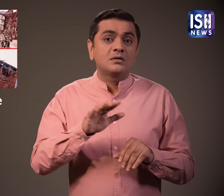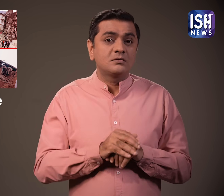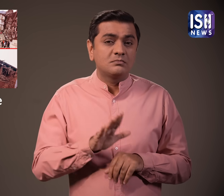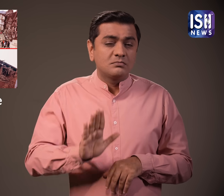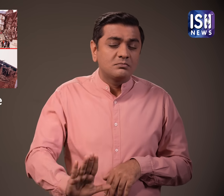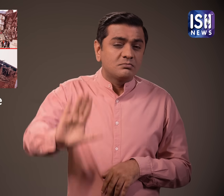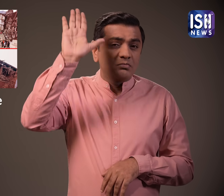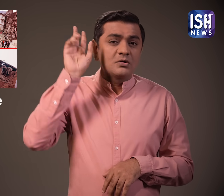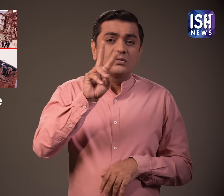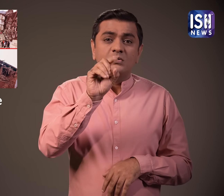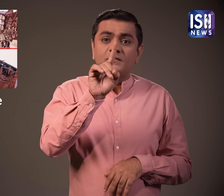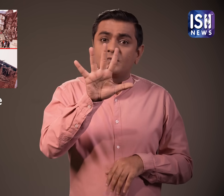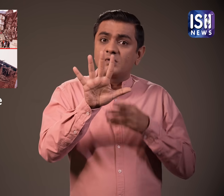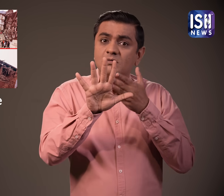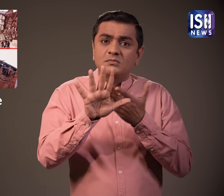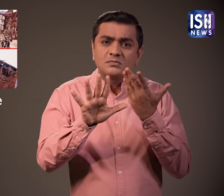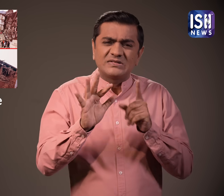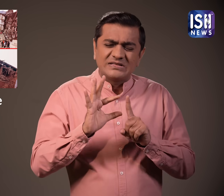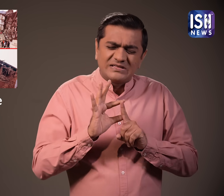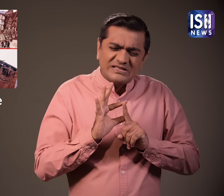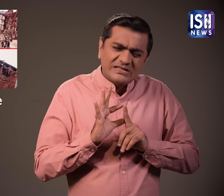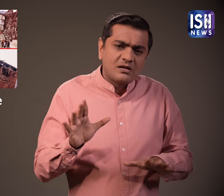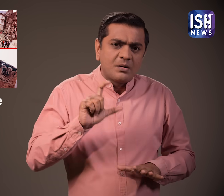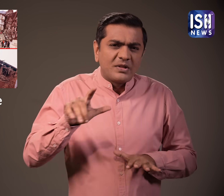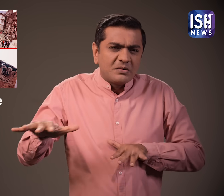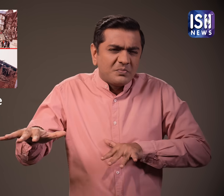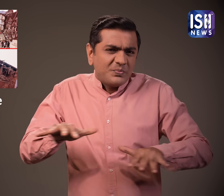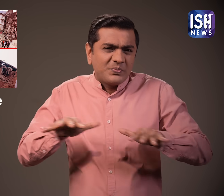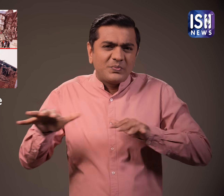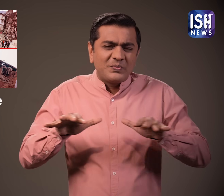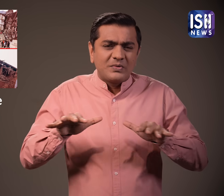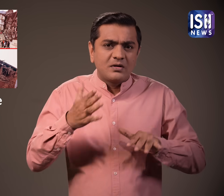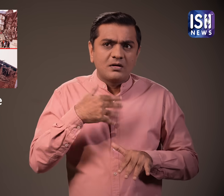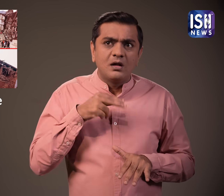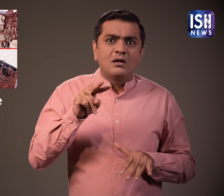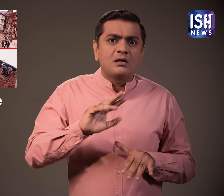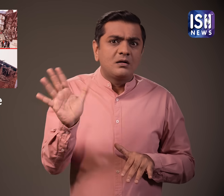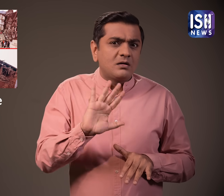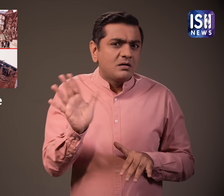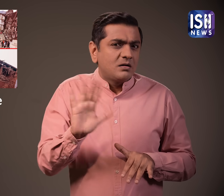2015 में नेपाल में 7 अक्टोब 8 तिव्रता का भुकम दर्च किया गया था